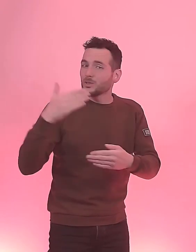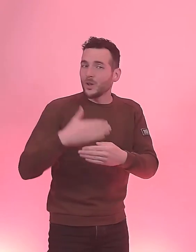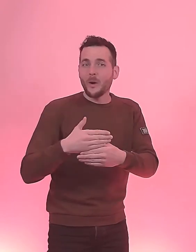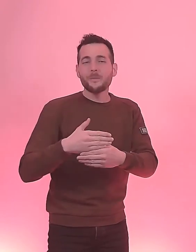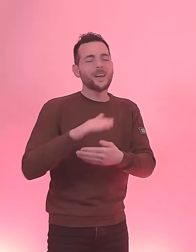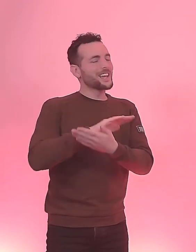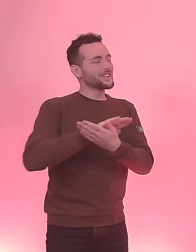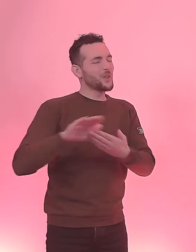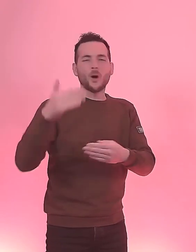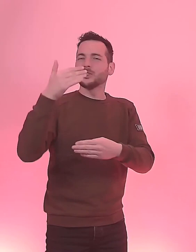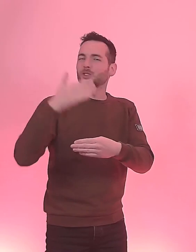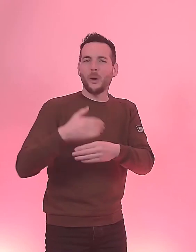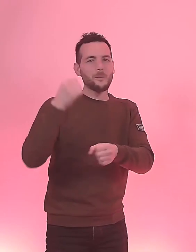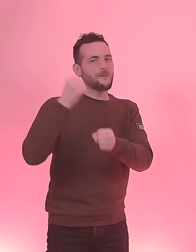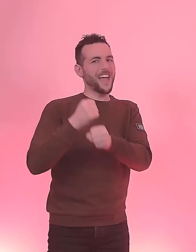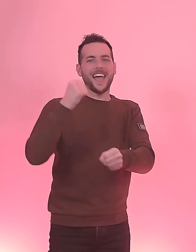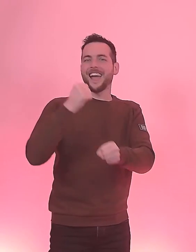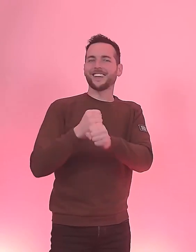er bestaan